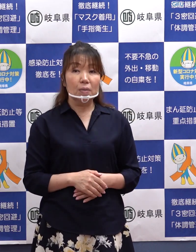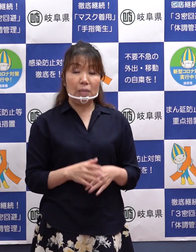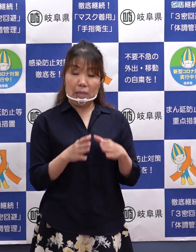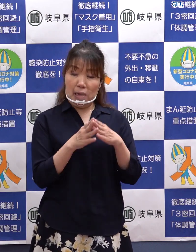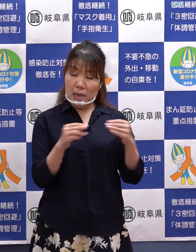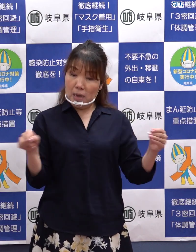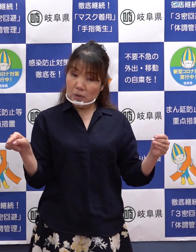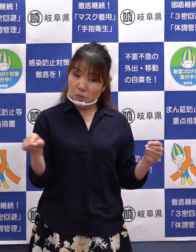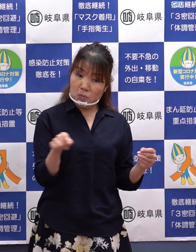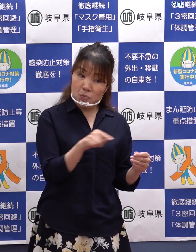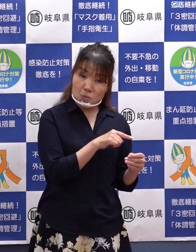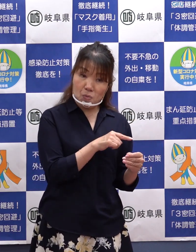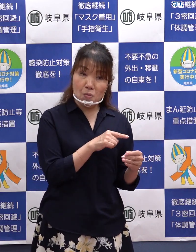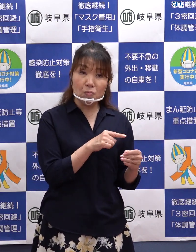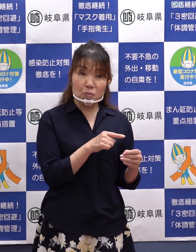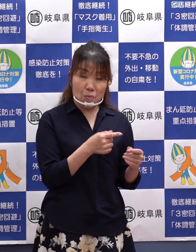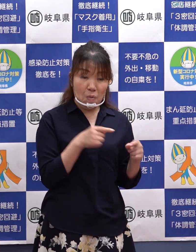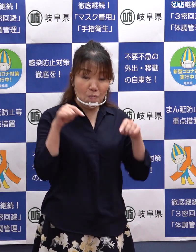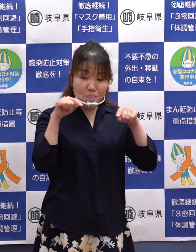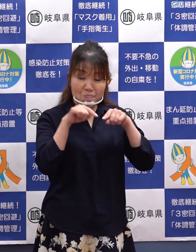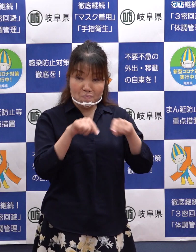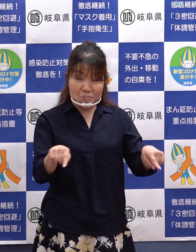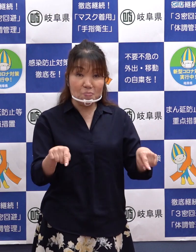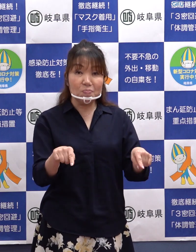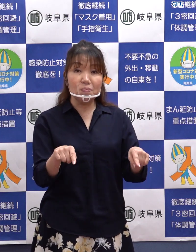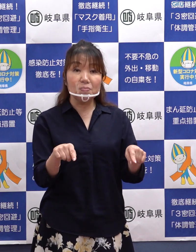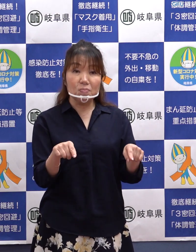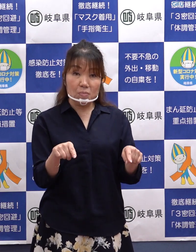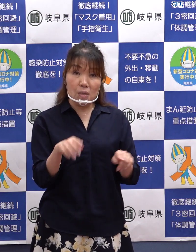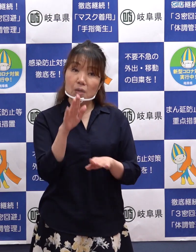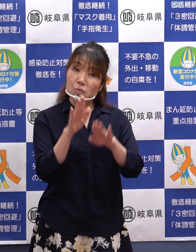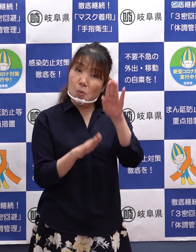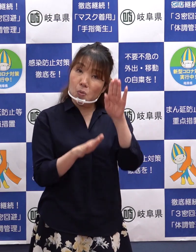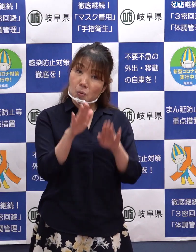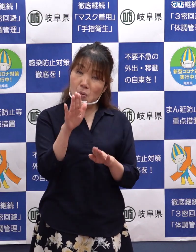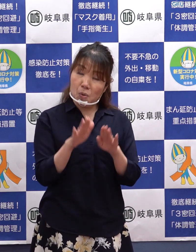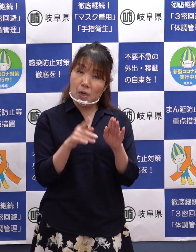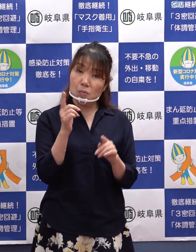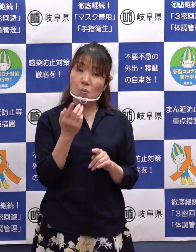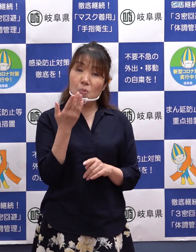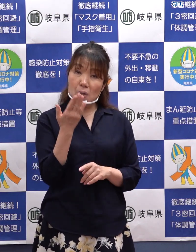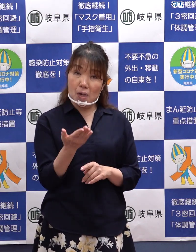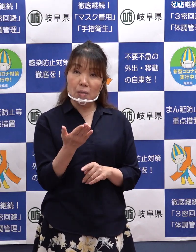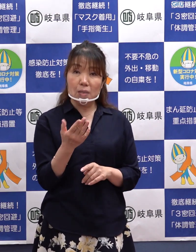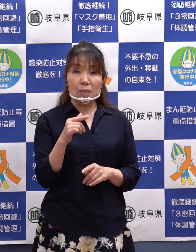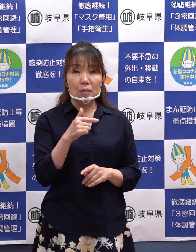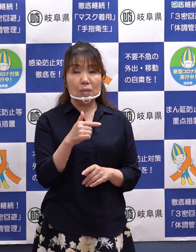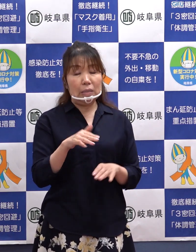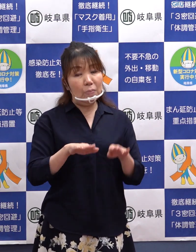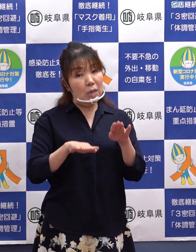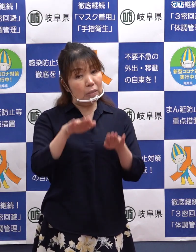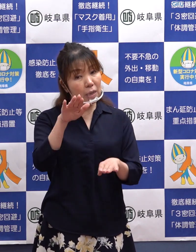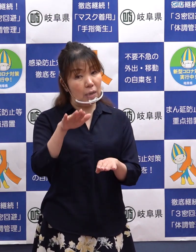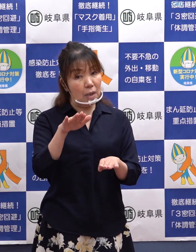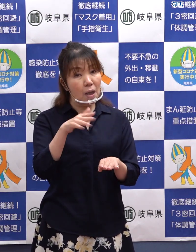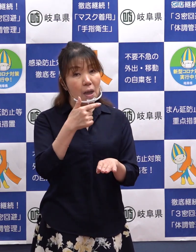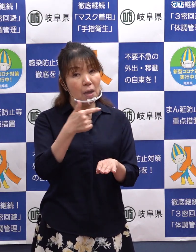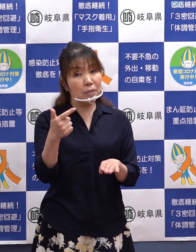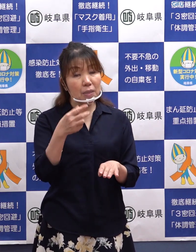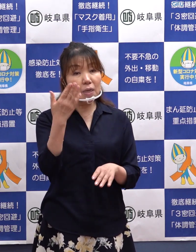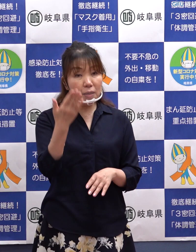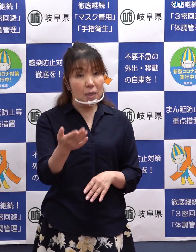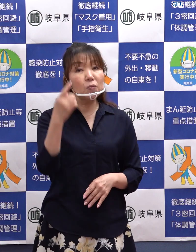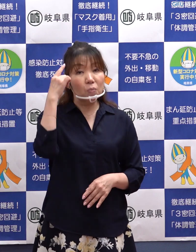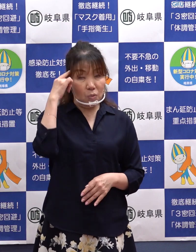全国を一色に塗る、状況かどうかというと、ちょっとかなり差があるなという感じがしますね、そ